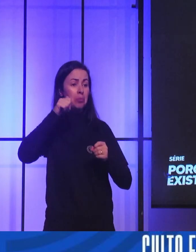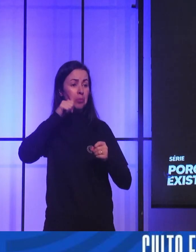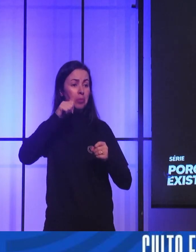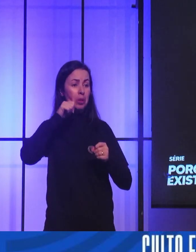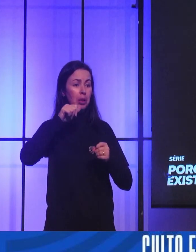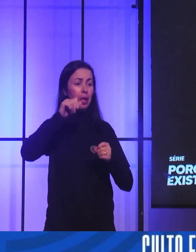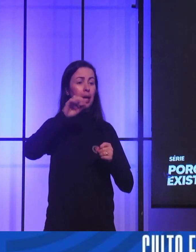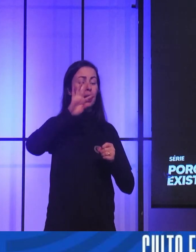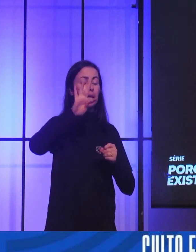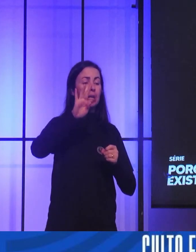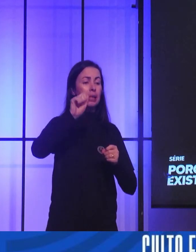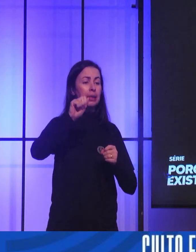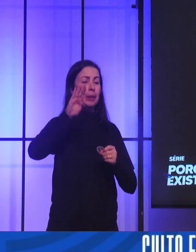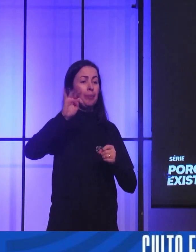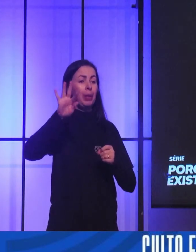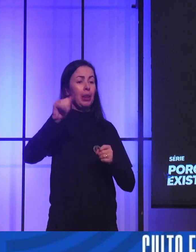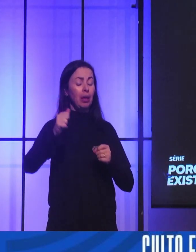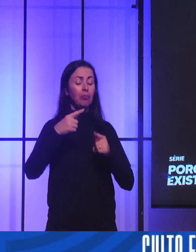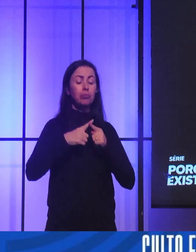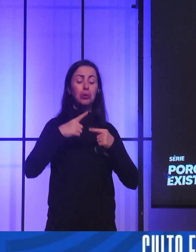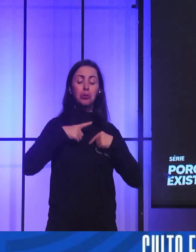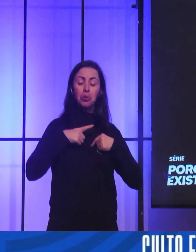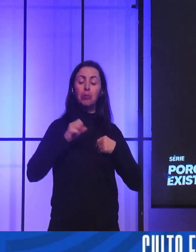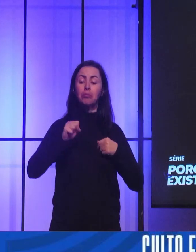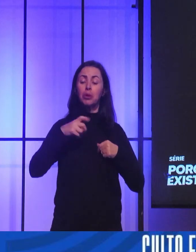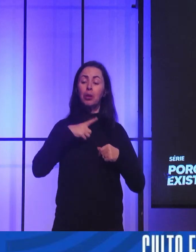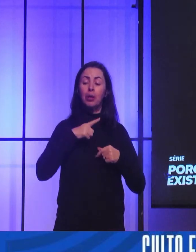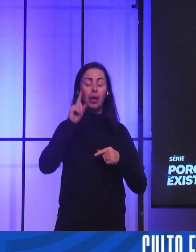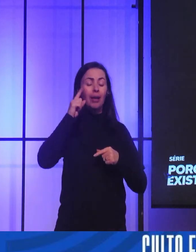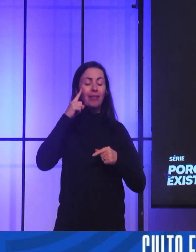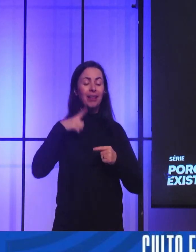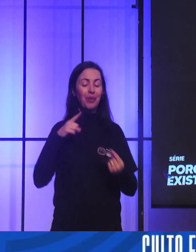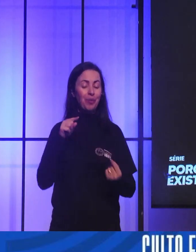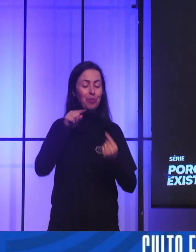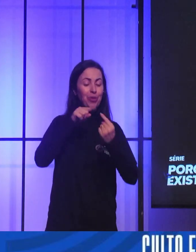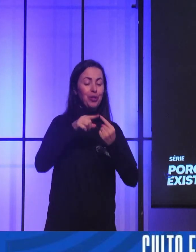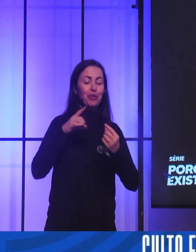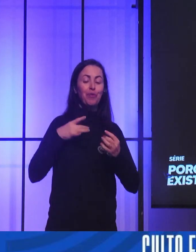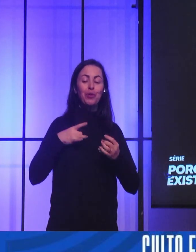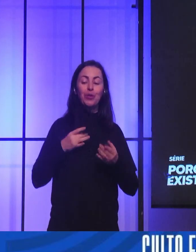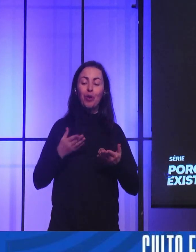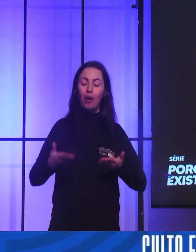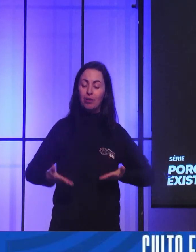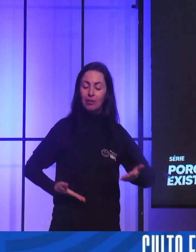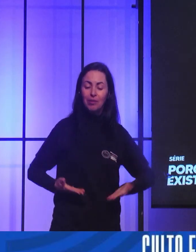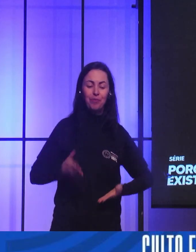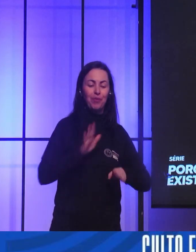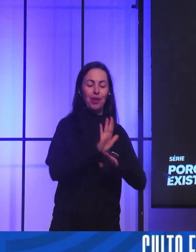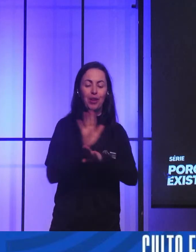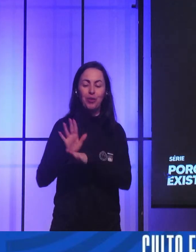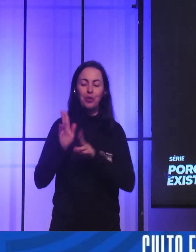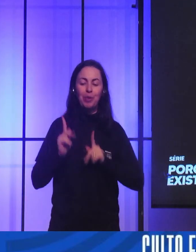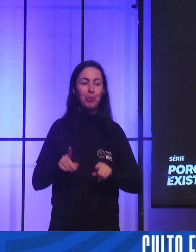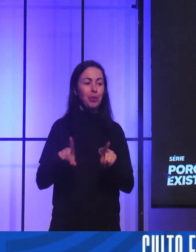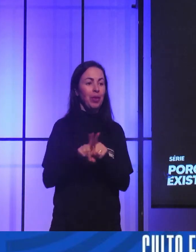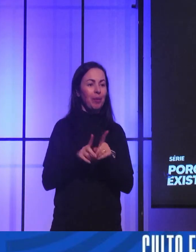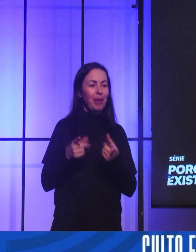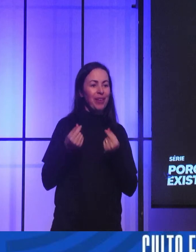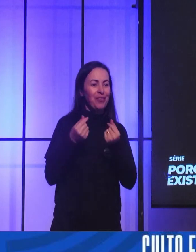é Dorcas, que se dedicava a praticar boas obras e dar esmolas. A Bíblia diz que quando essa mulher